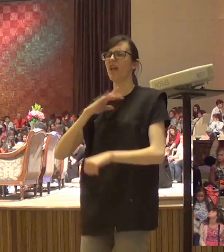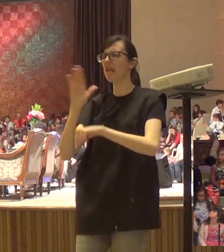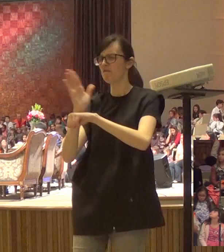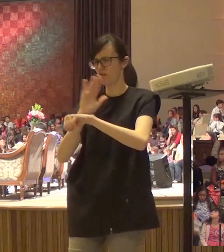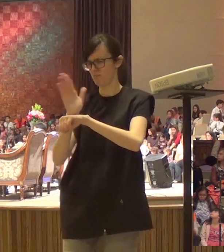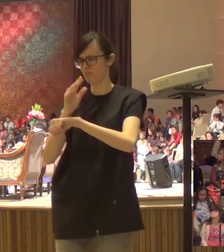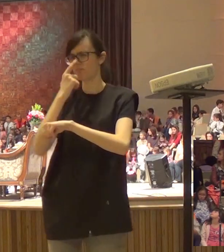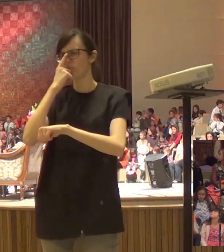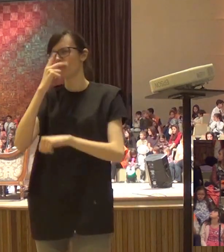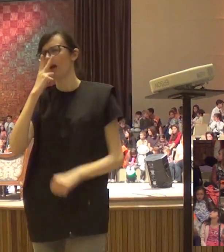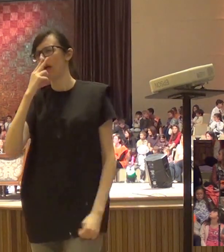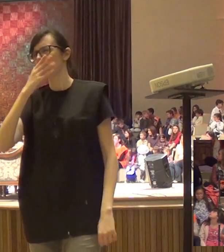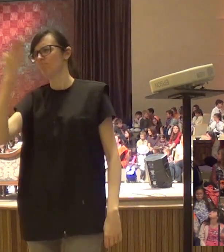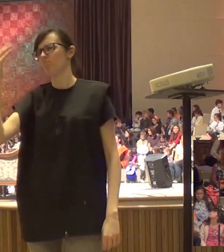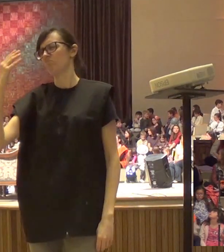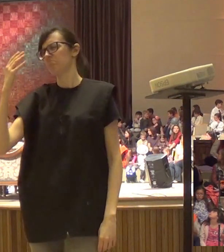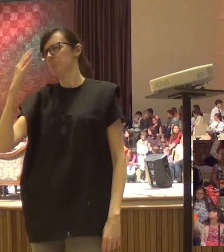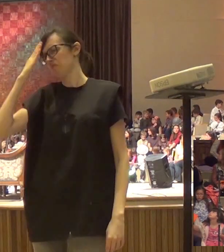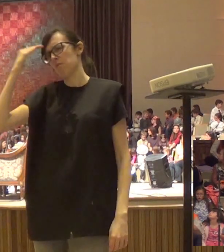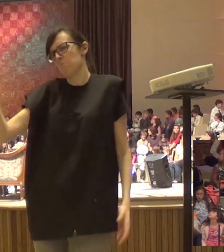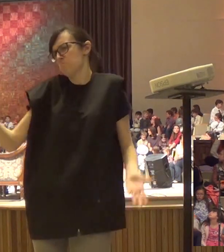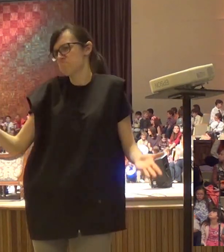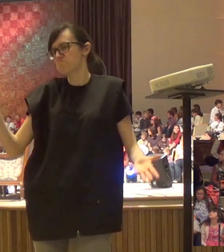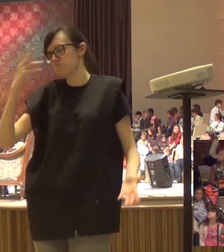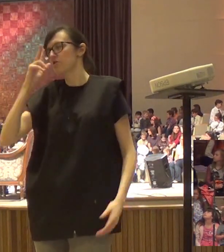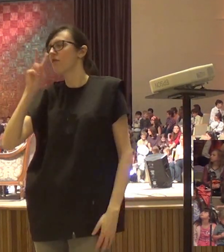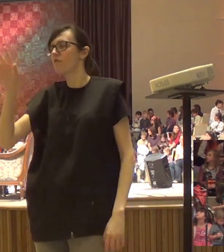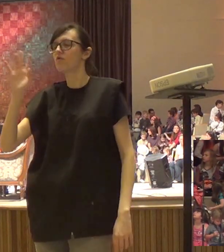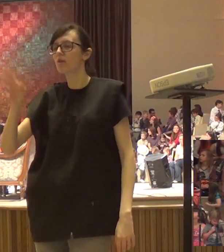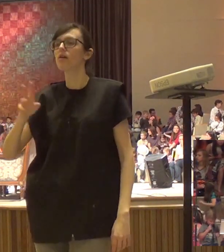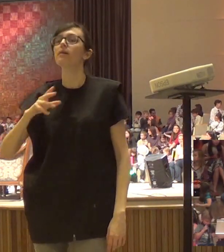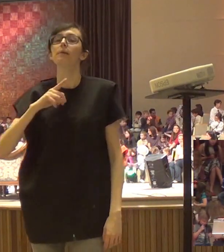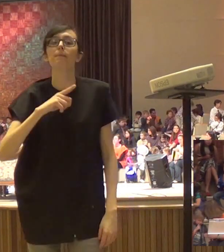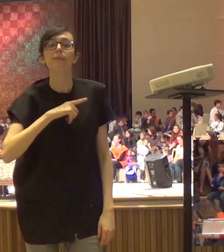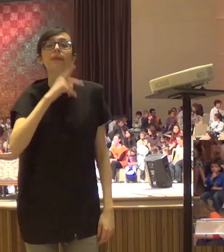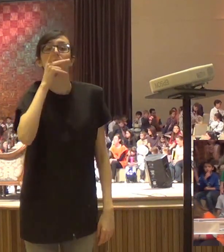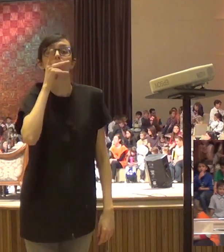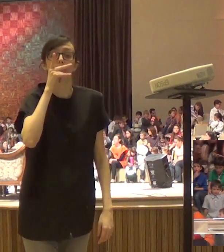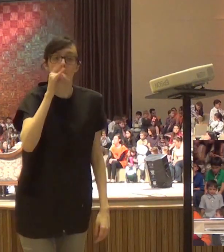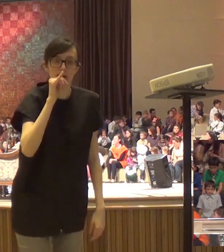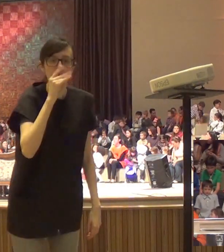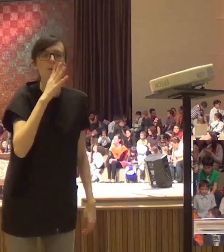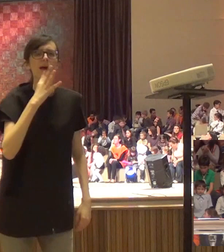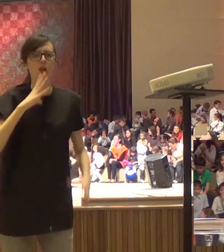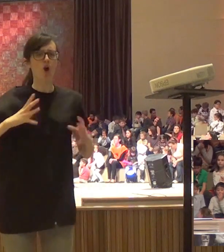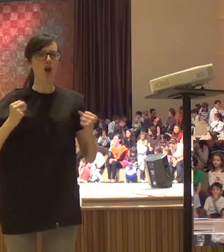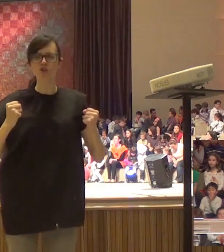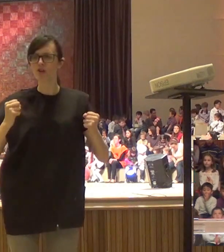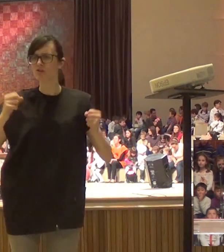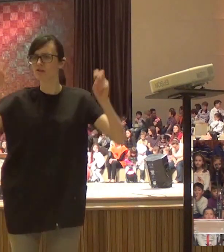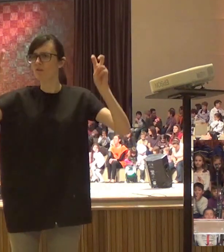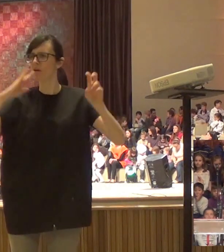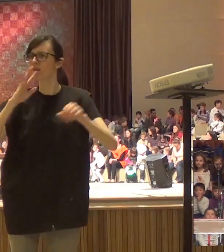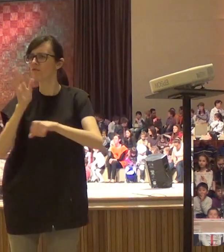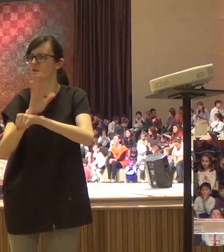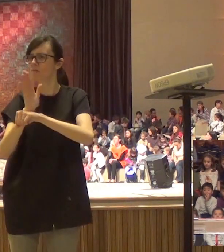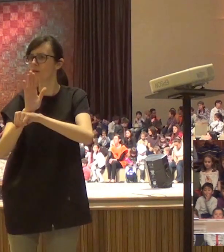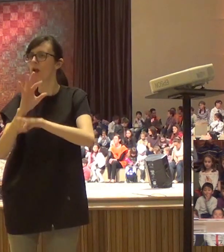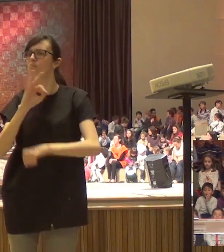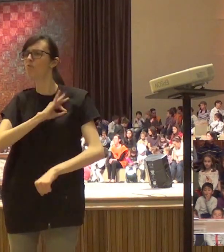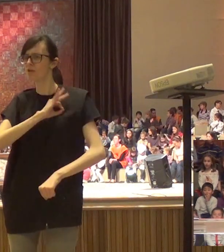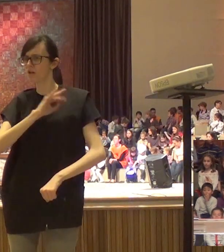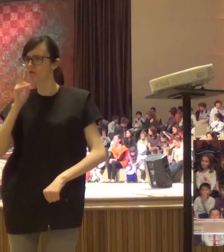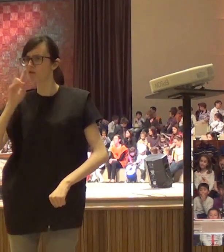foi muito conhecido e é muito bonito aquele filme, dos pais corajosos, o nome do